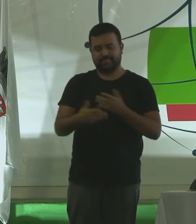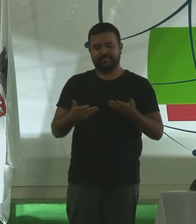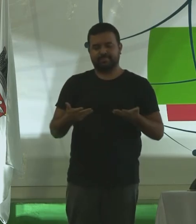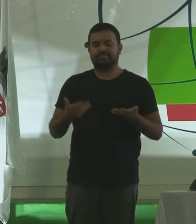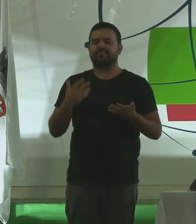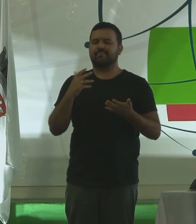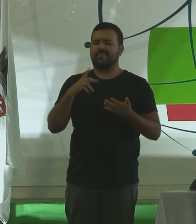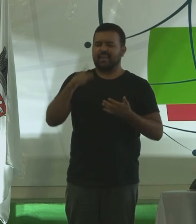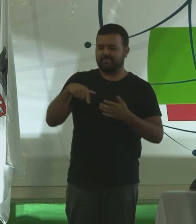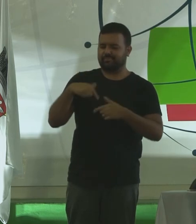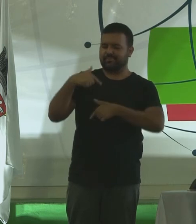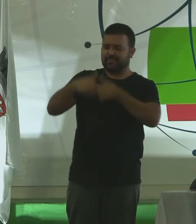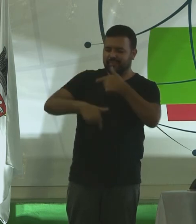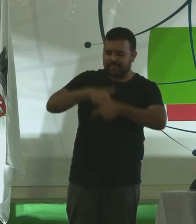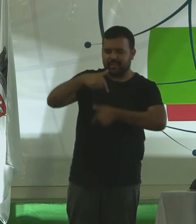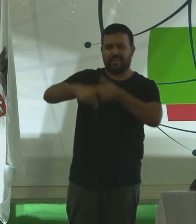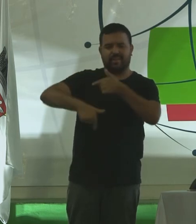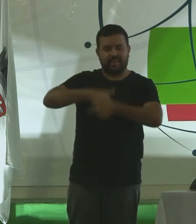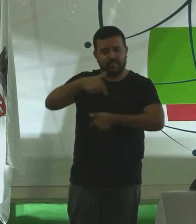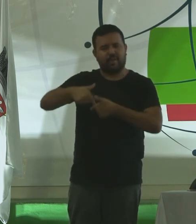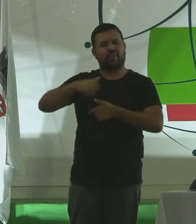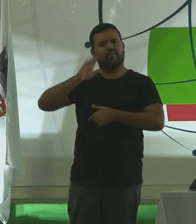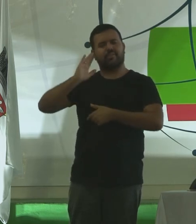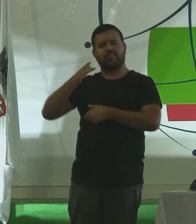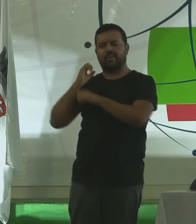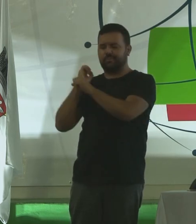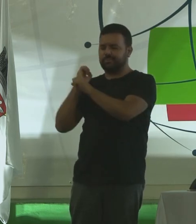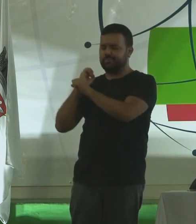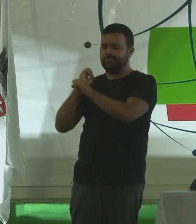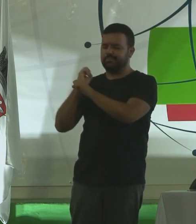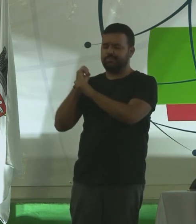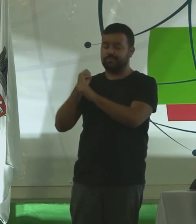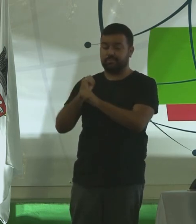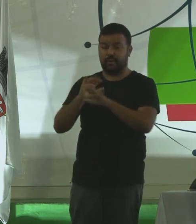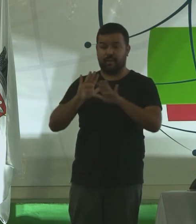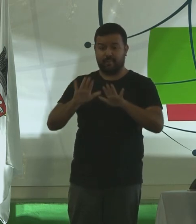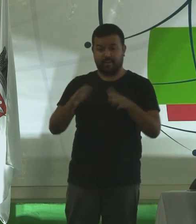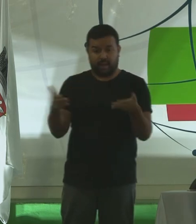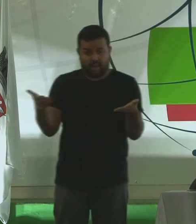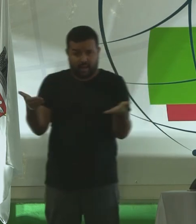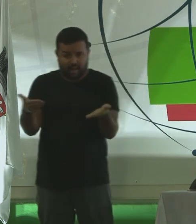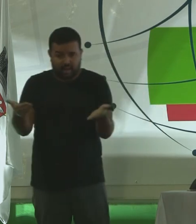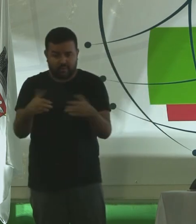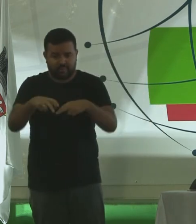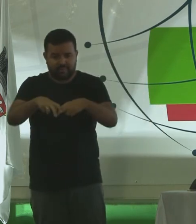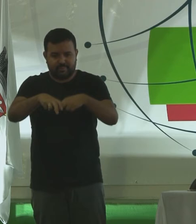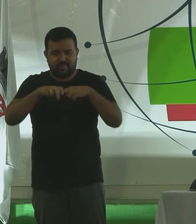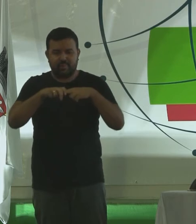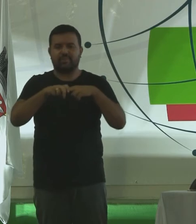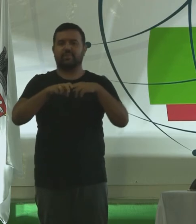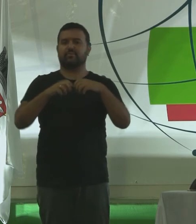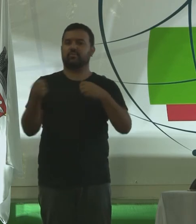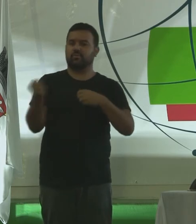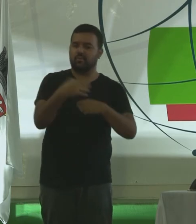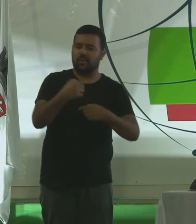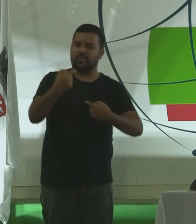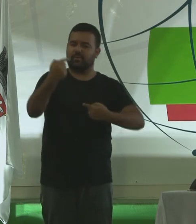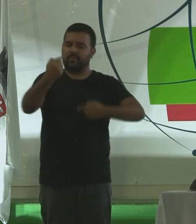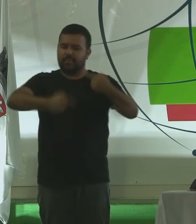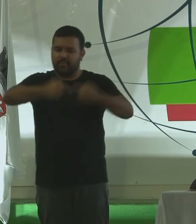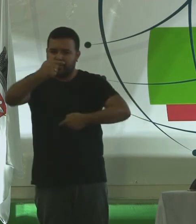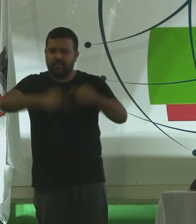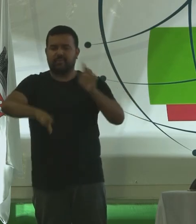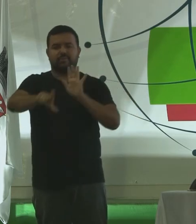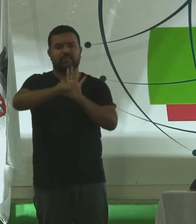um trabalho que já vem ao longo de um tempo, mas que agora, por conta, né, das nossas políticas afirmativas,